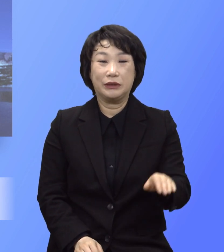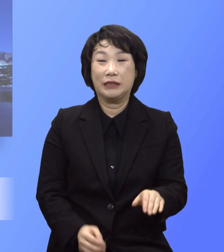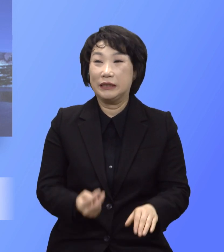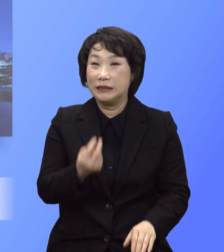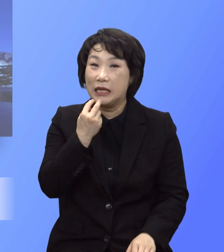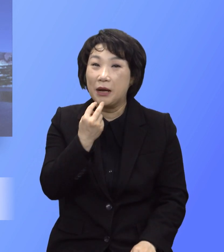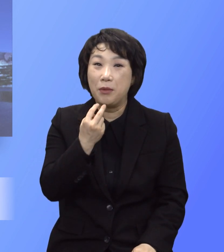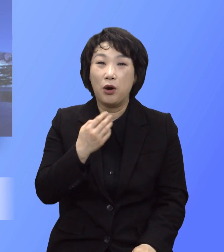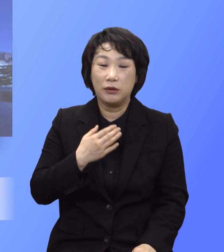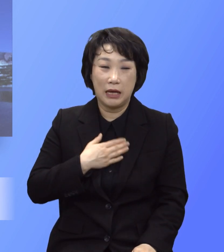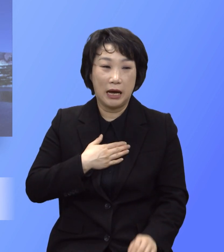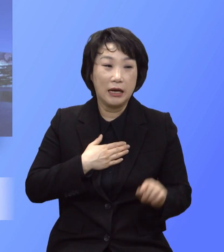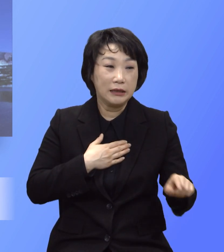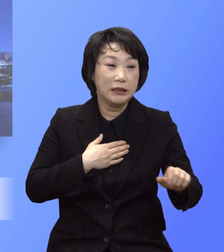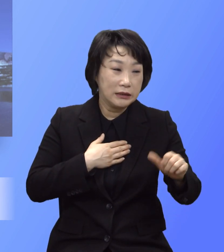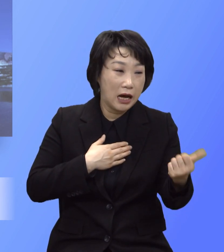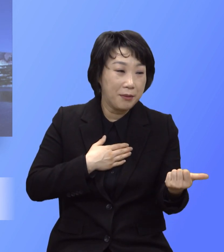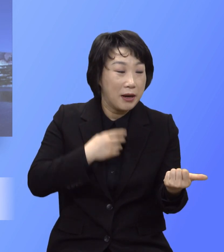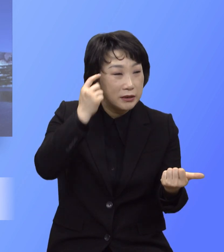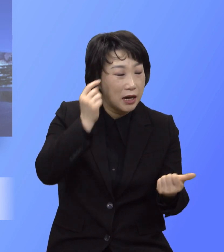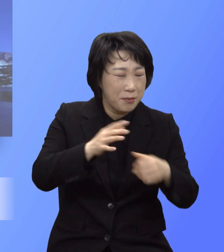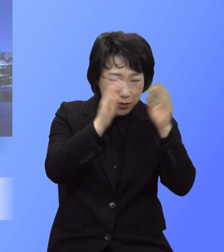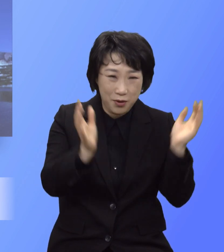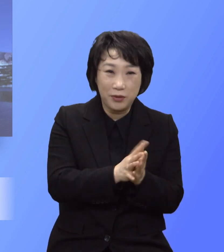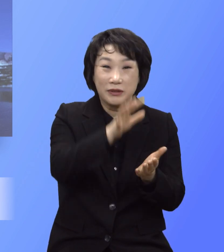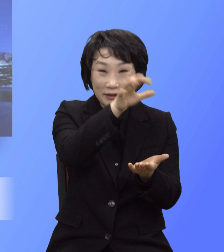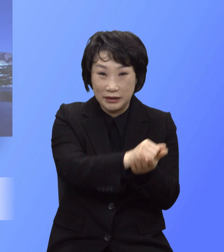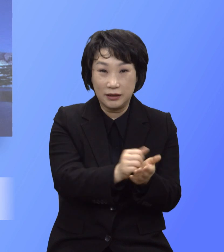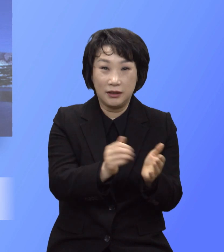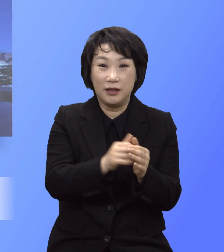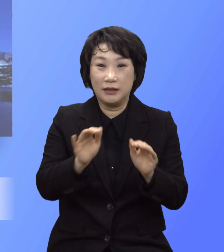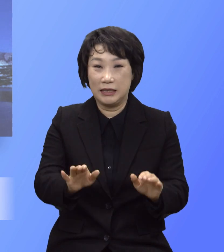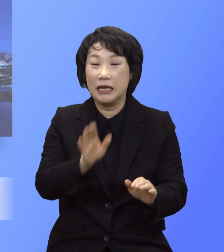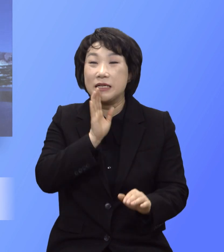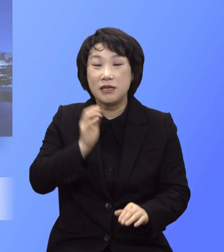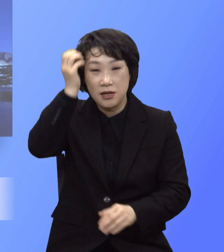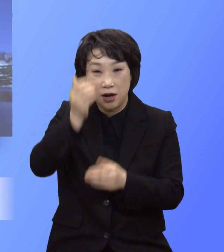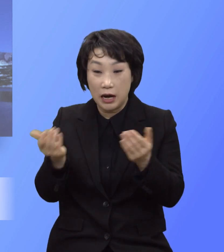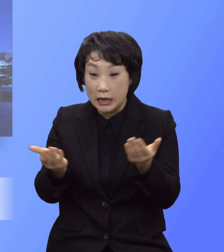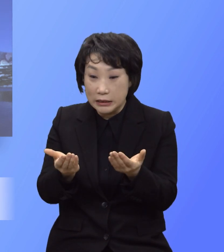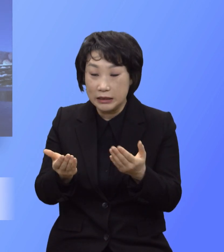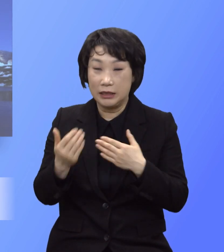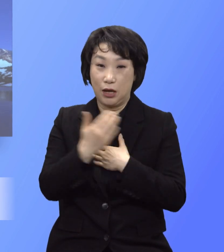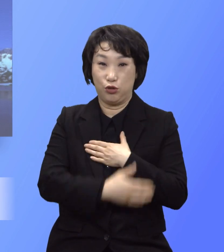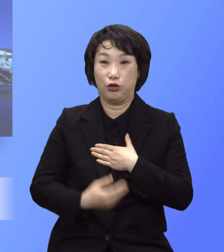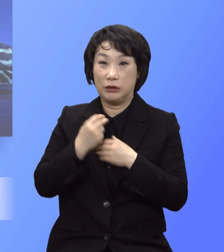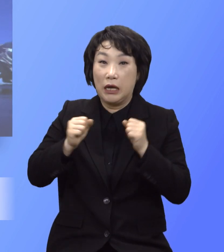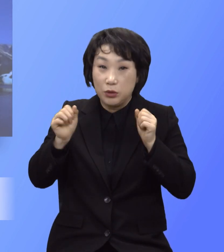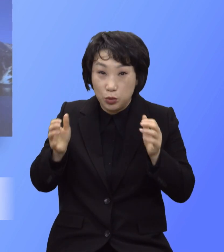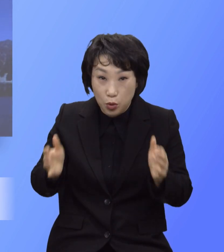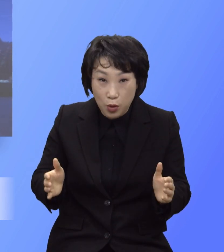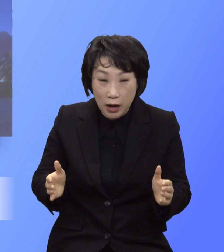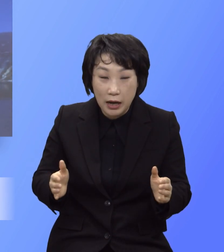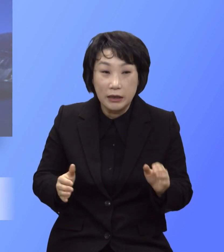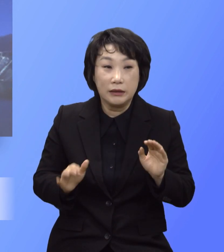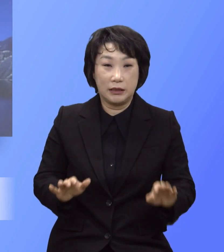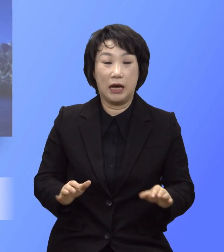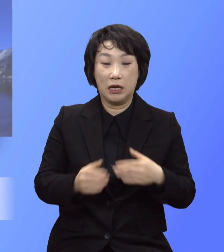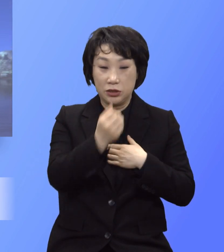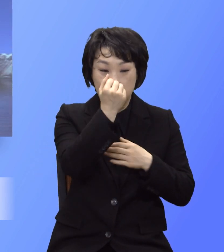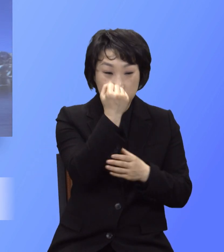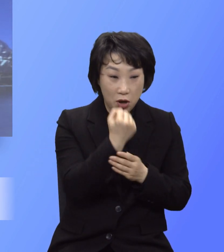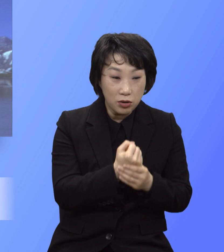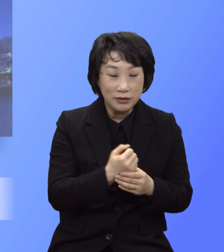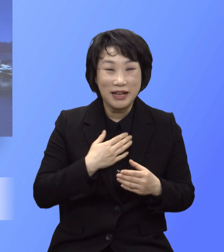생명이 사망의 생각을 삼켜버리고 신령한 일을 욕심의 때에 썩을 것이